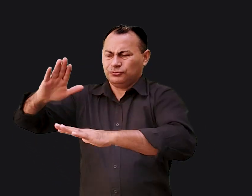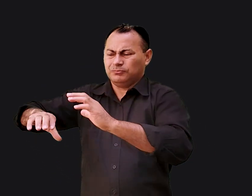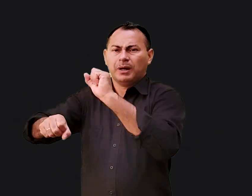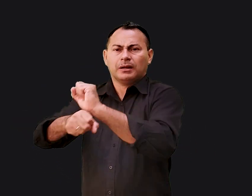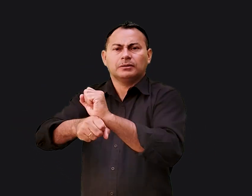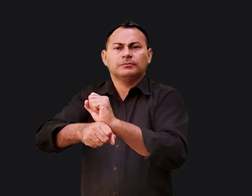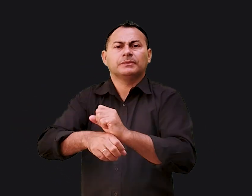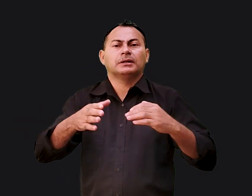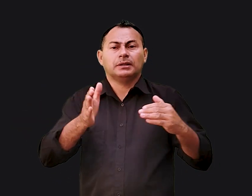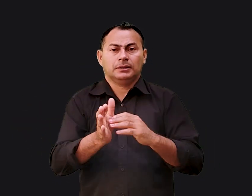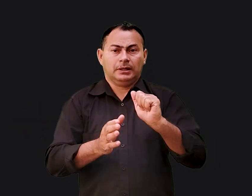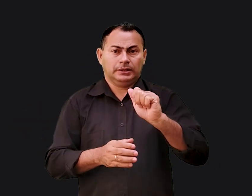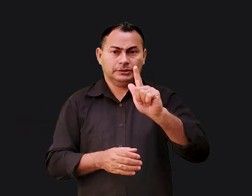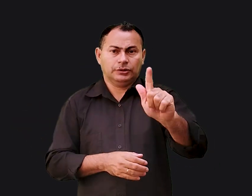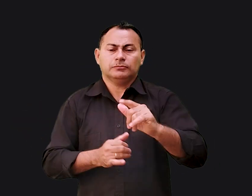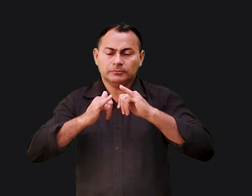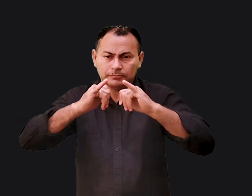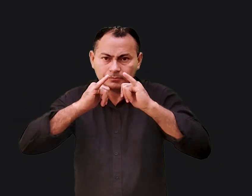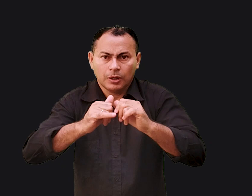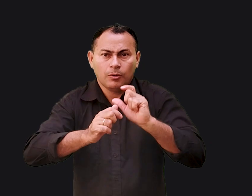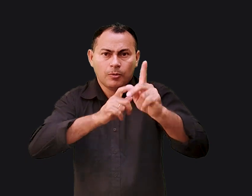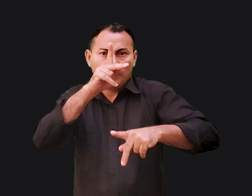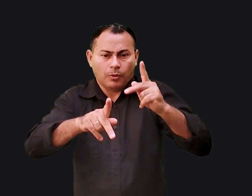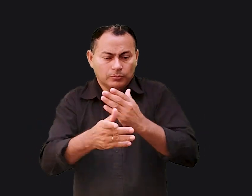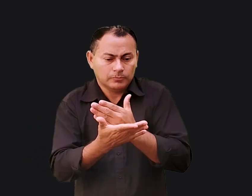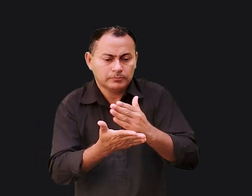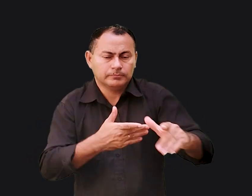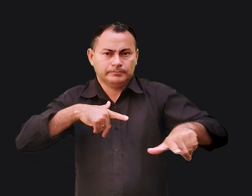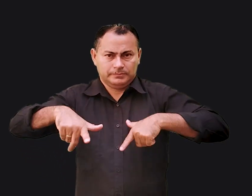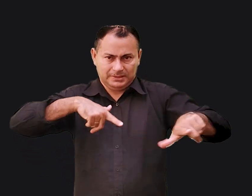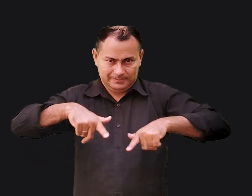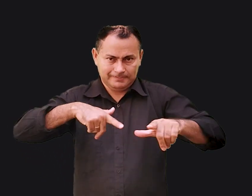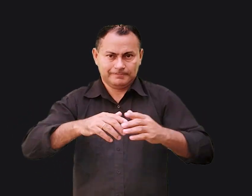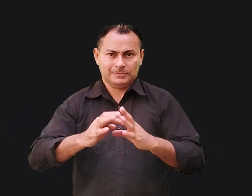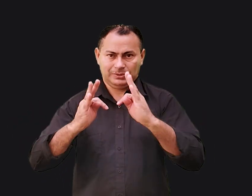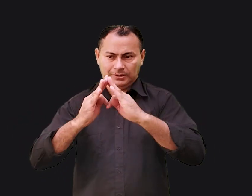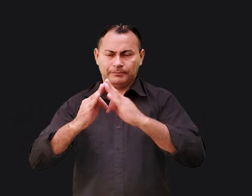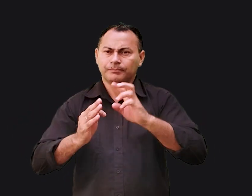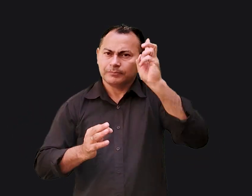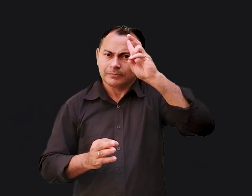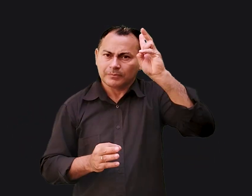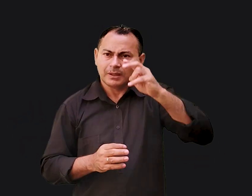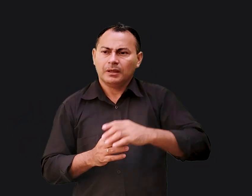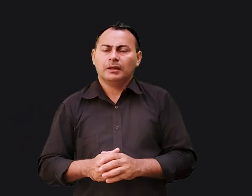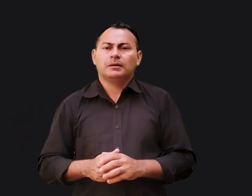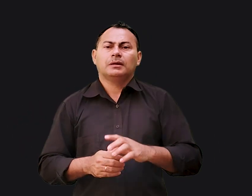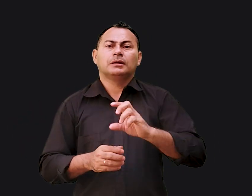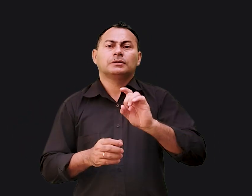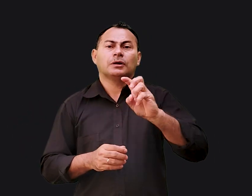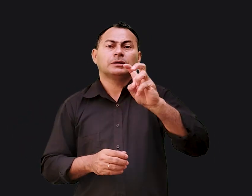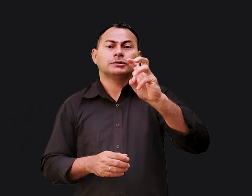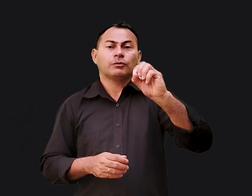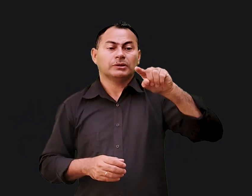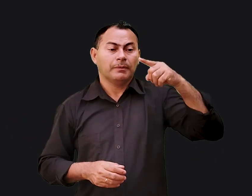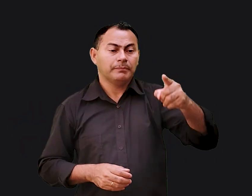até que Ageu pregou. Aí então o povo começou a trabalhar. Lembre-se que eles eram apenas 50.000